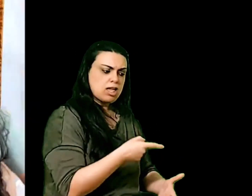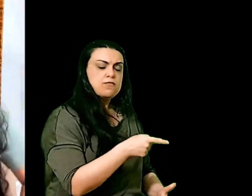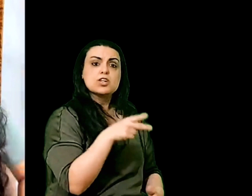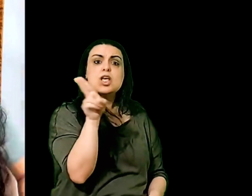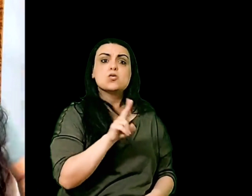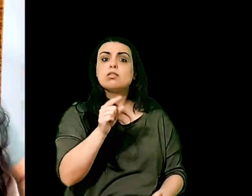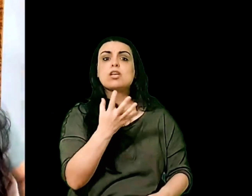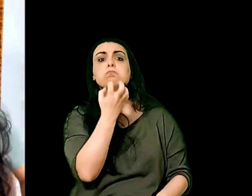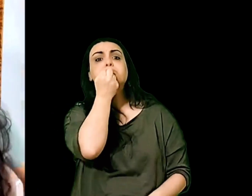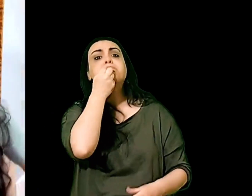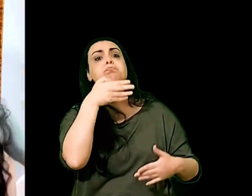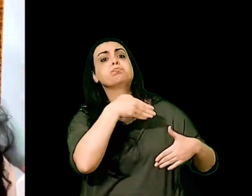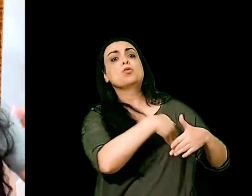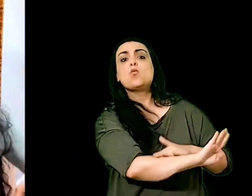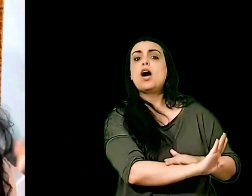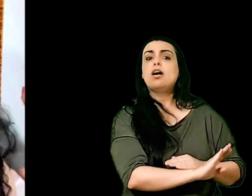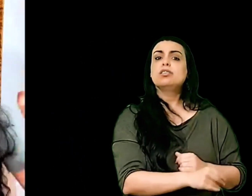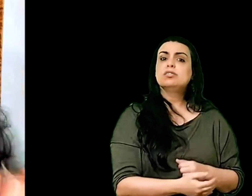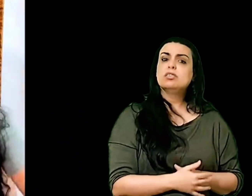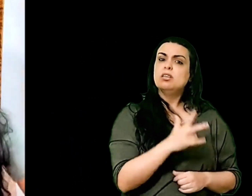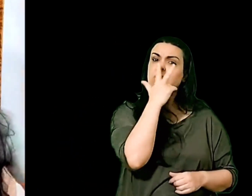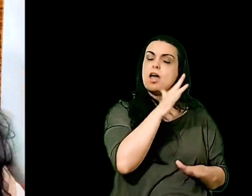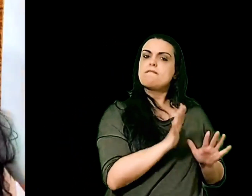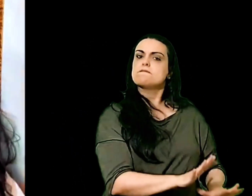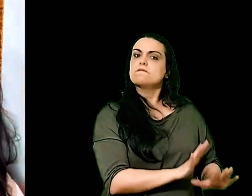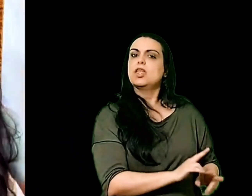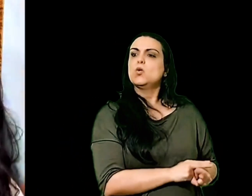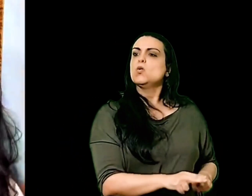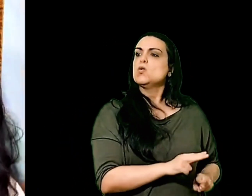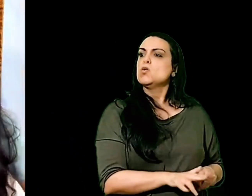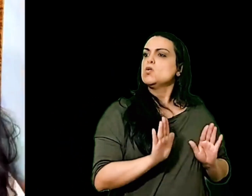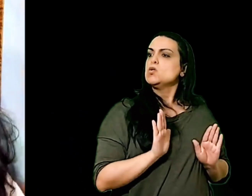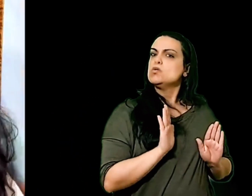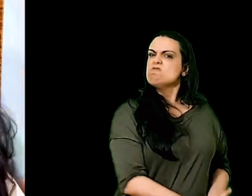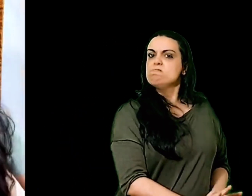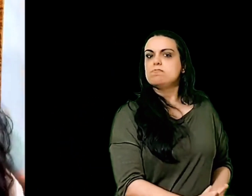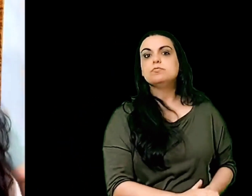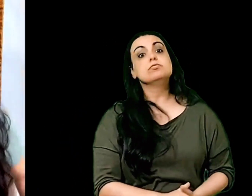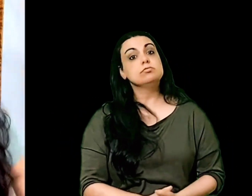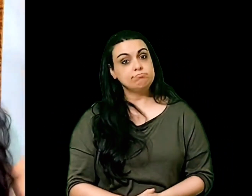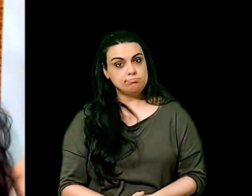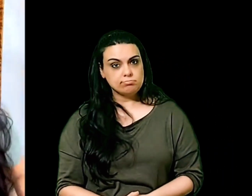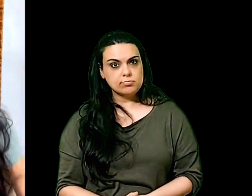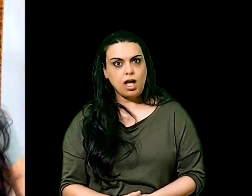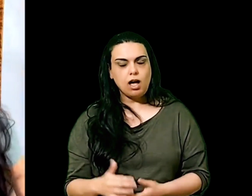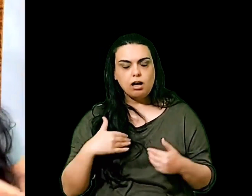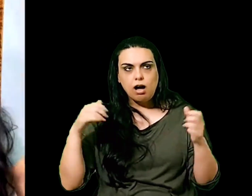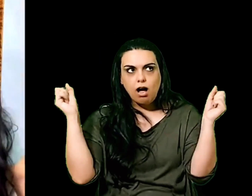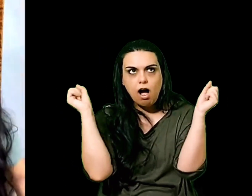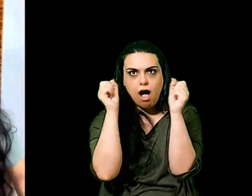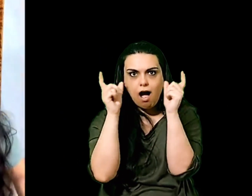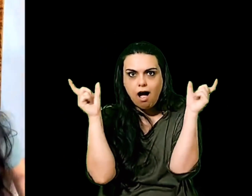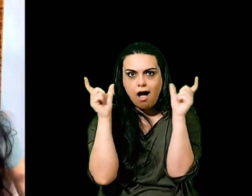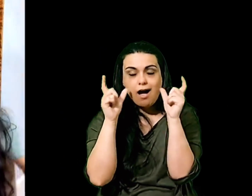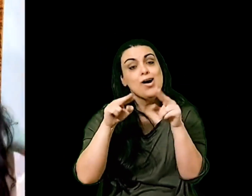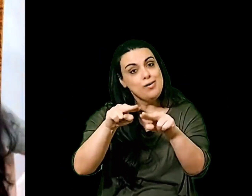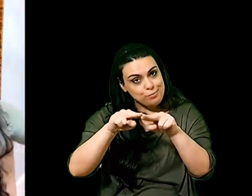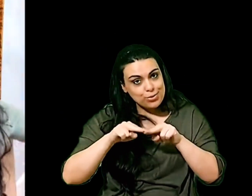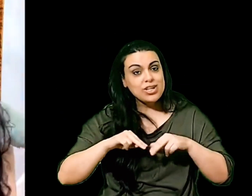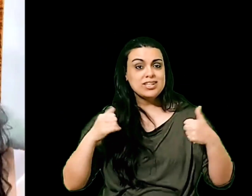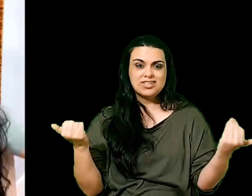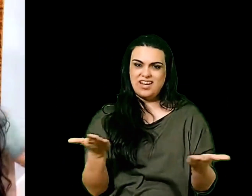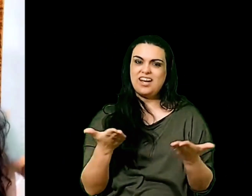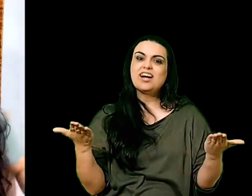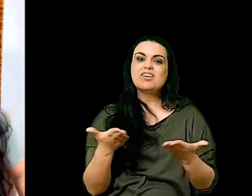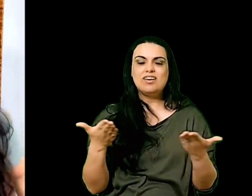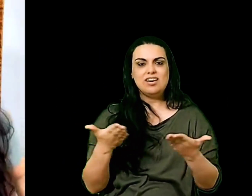as oportunidades que eu estou te dando, e de vez usar, você está colocando isso, enterrando isso aí. E aí, então, veio